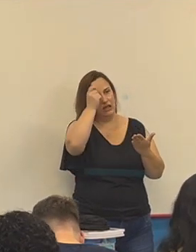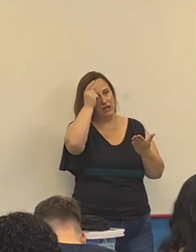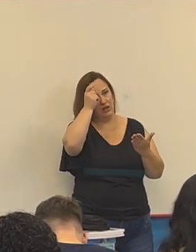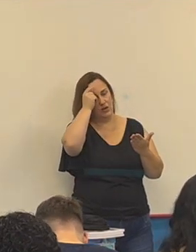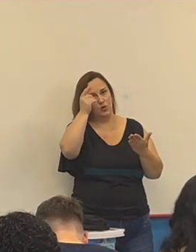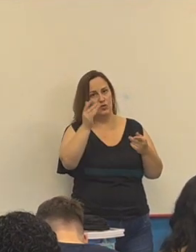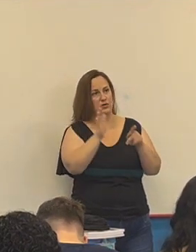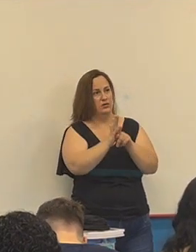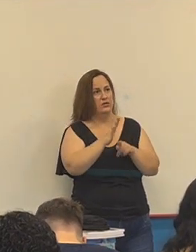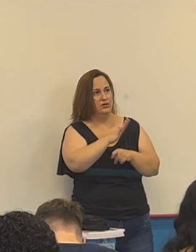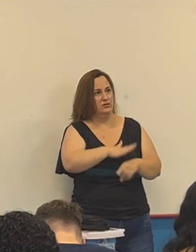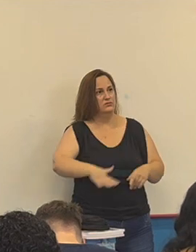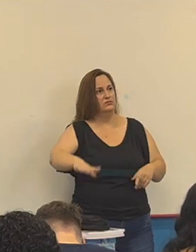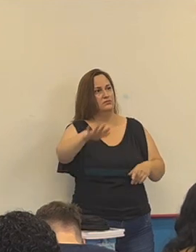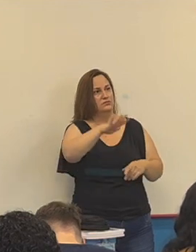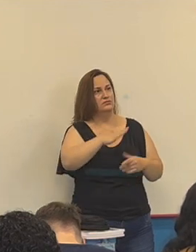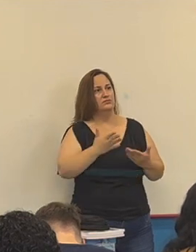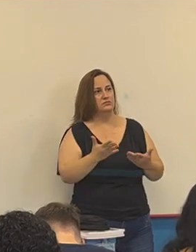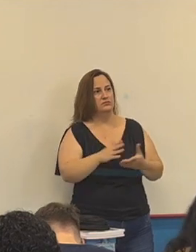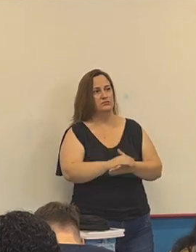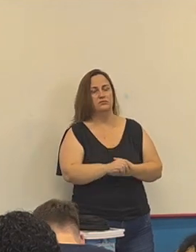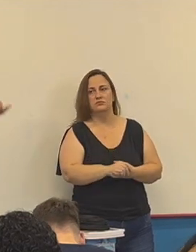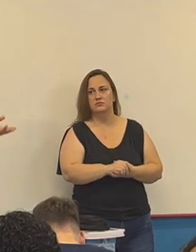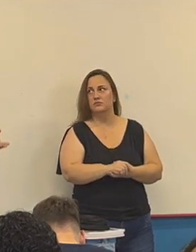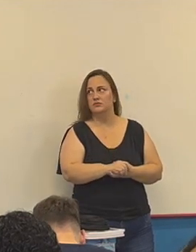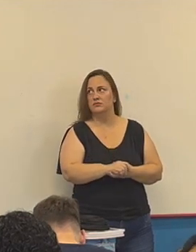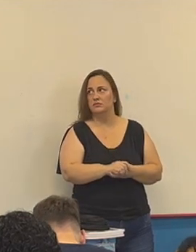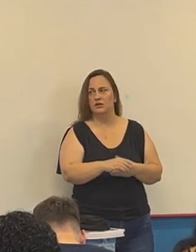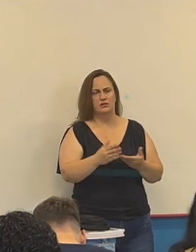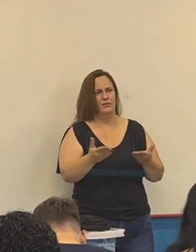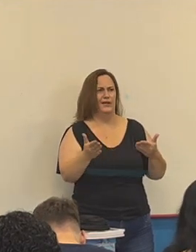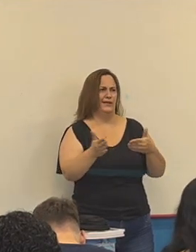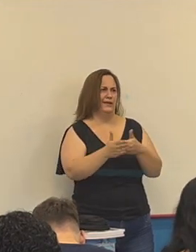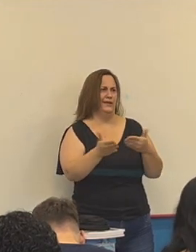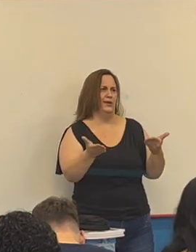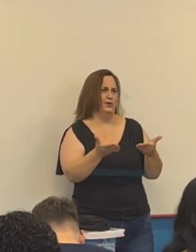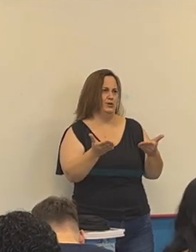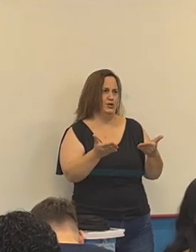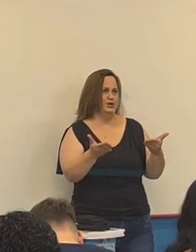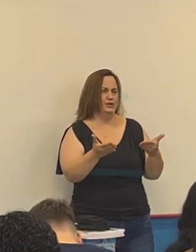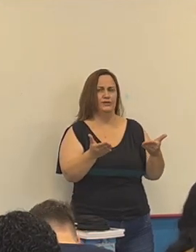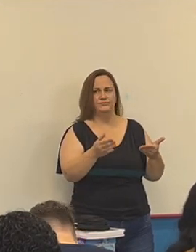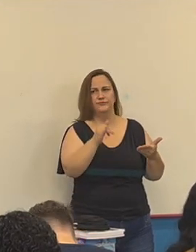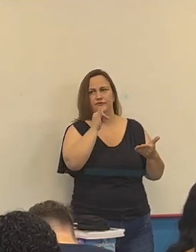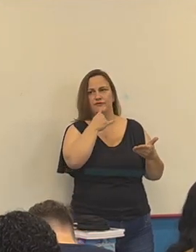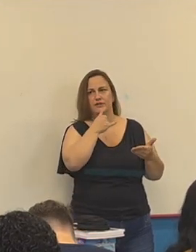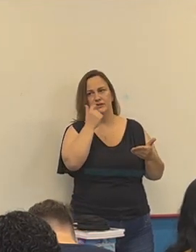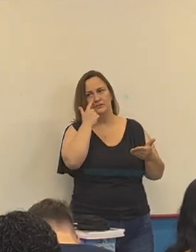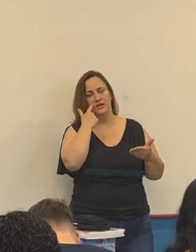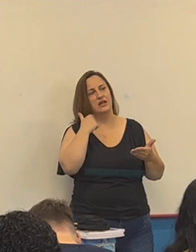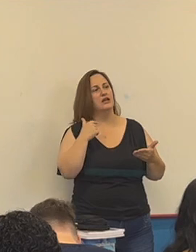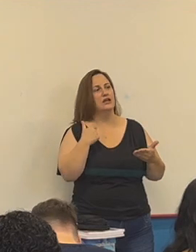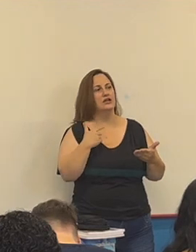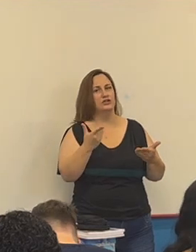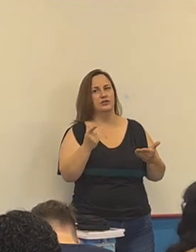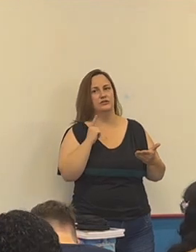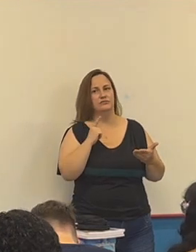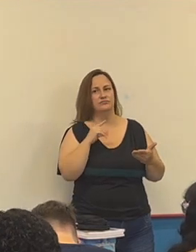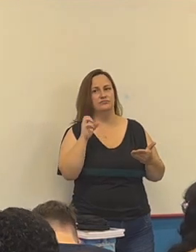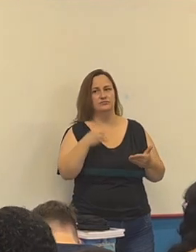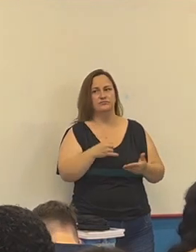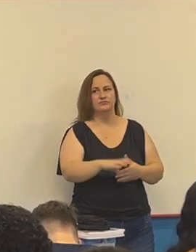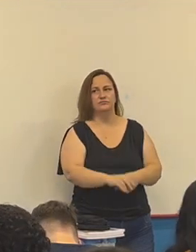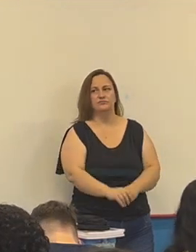cultura, entendeu? Em todo esse embate que teve, que acontece até hoje, né, de forma muito sistemática e